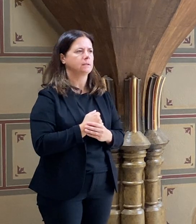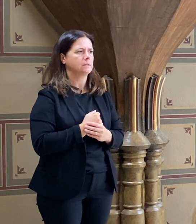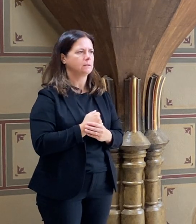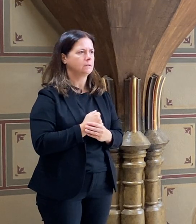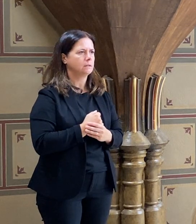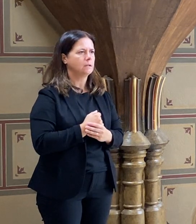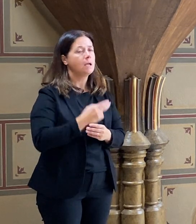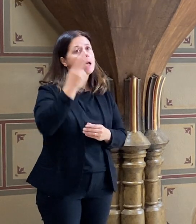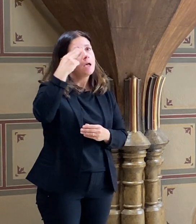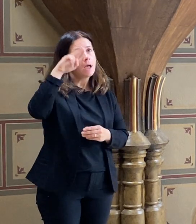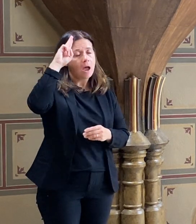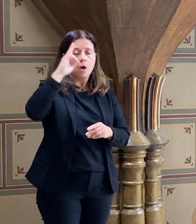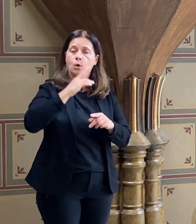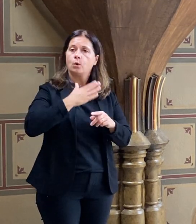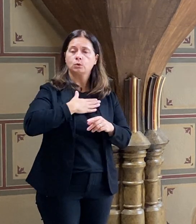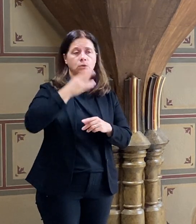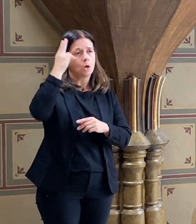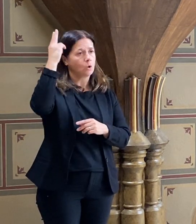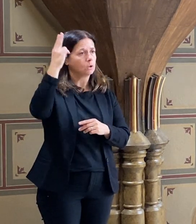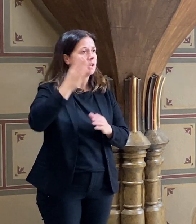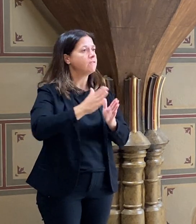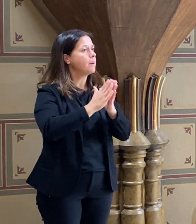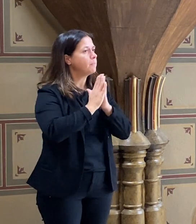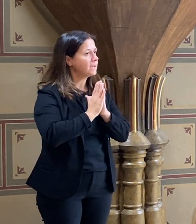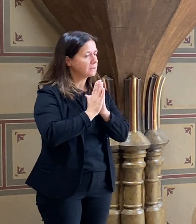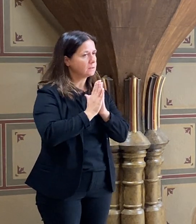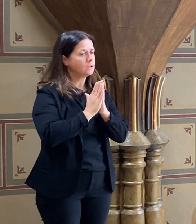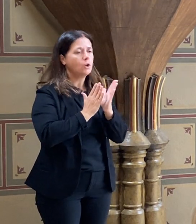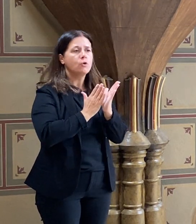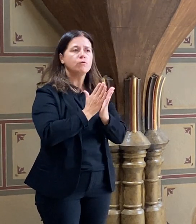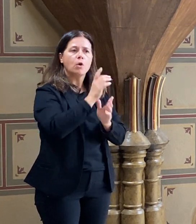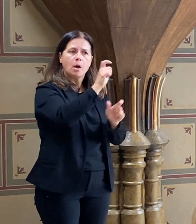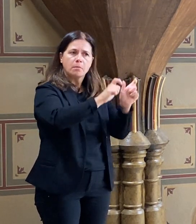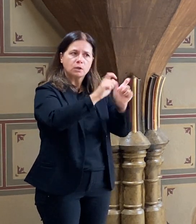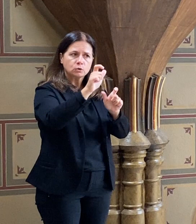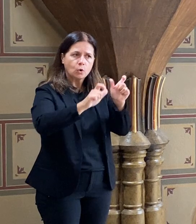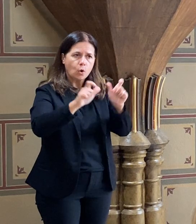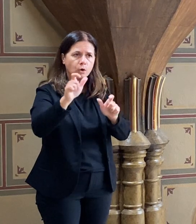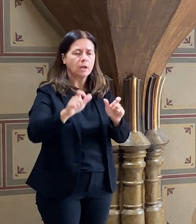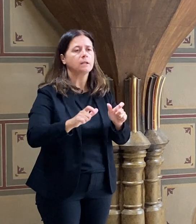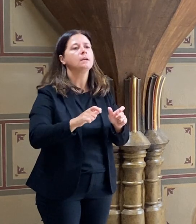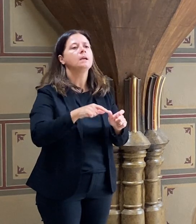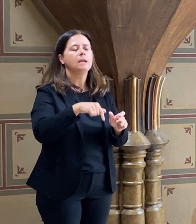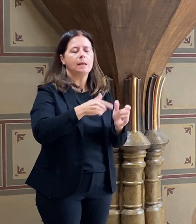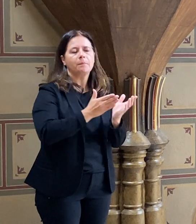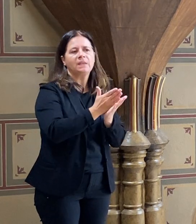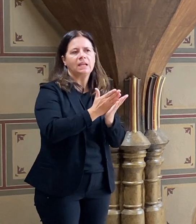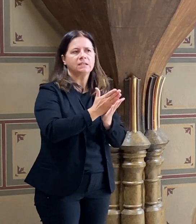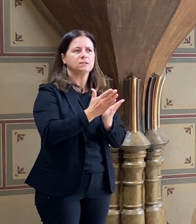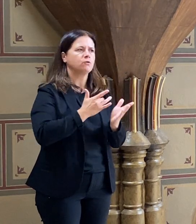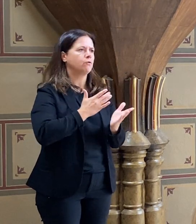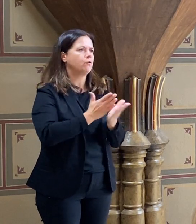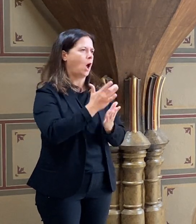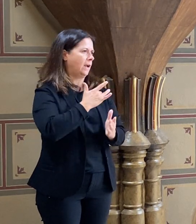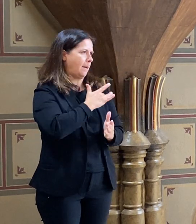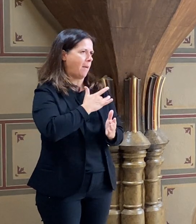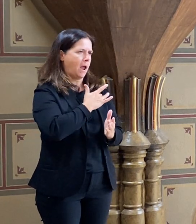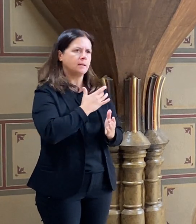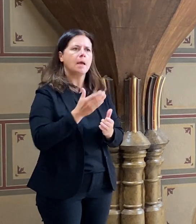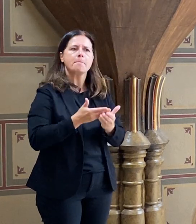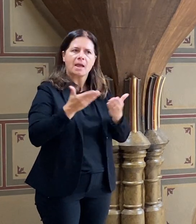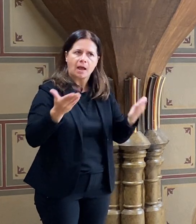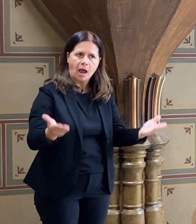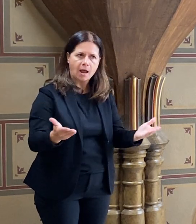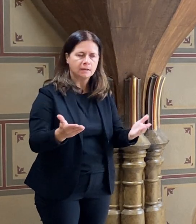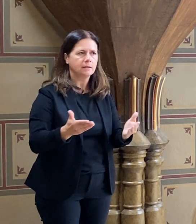Herr unser Gott, wir bitten für die, die sich in den Dienst der Gemeinschaft stellen und in diesen